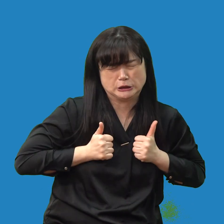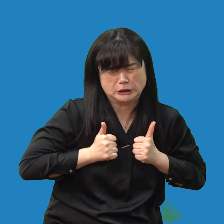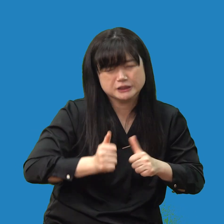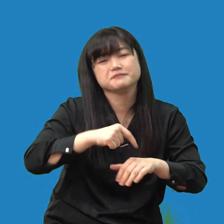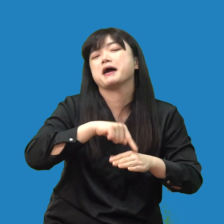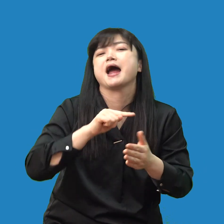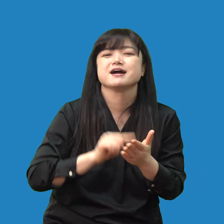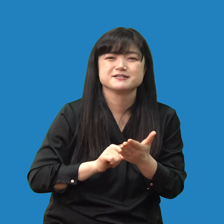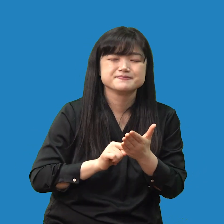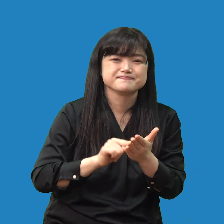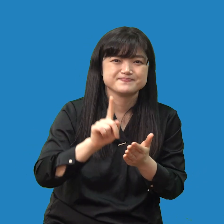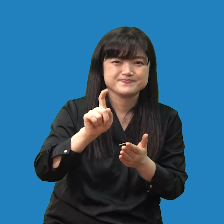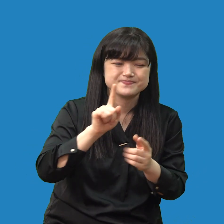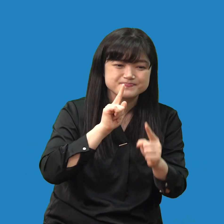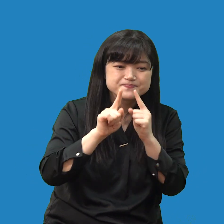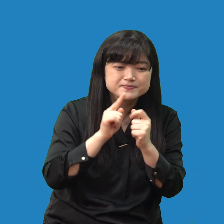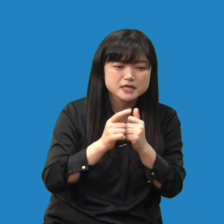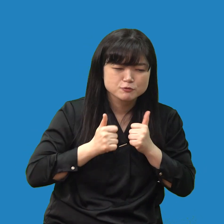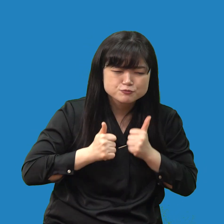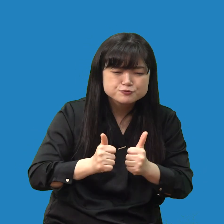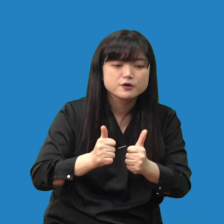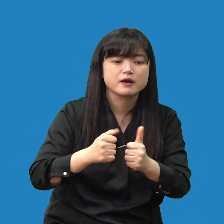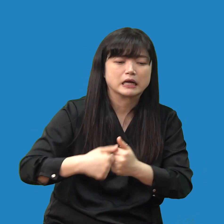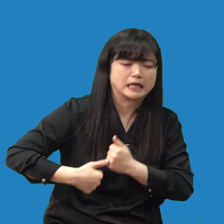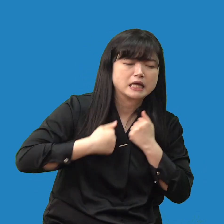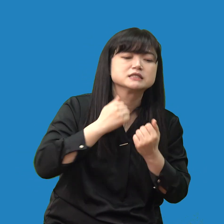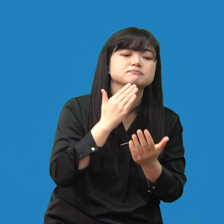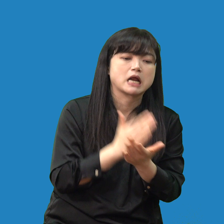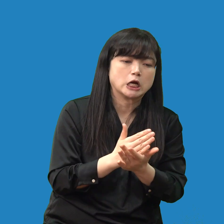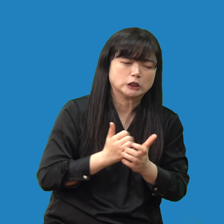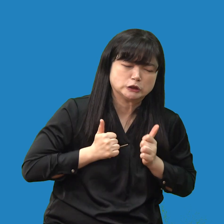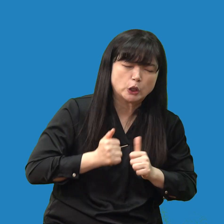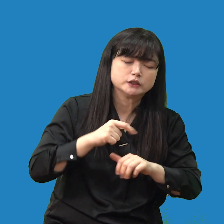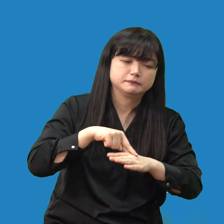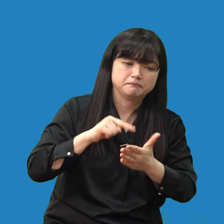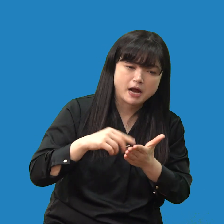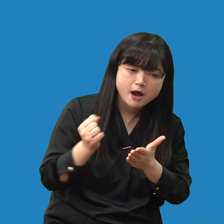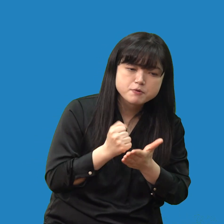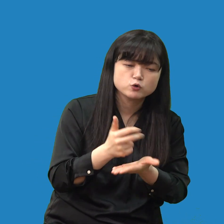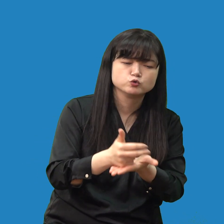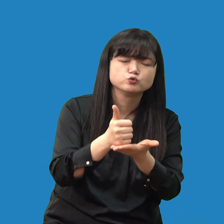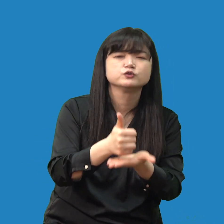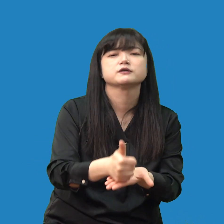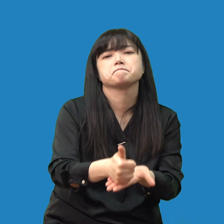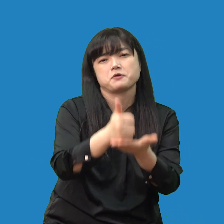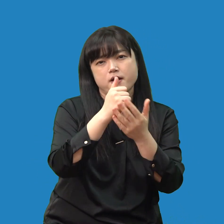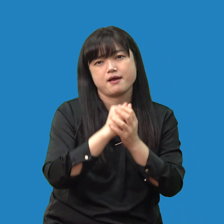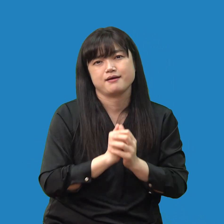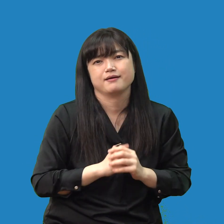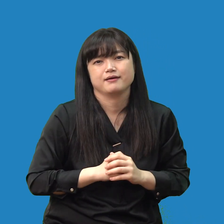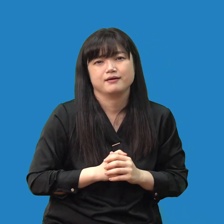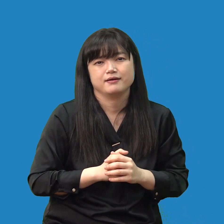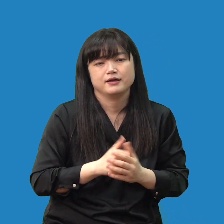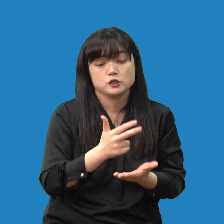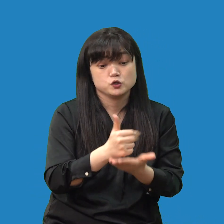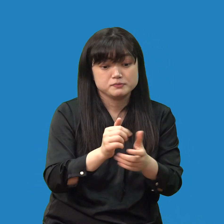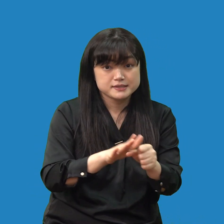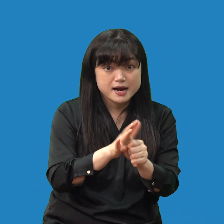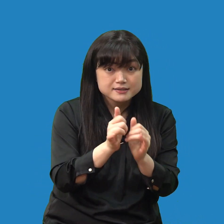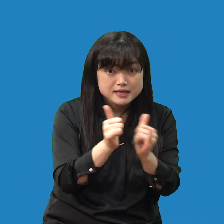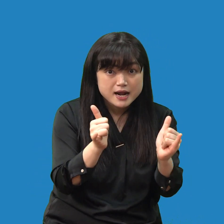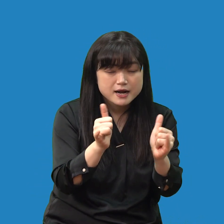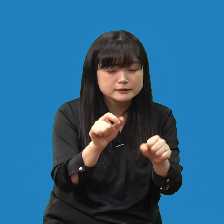열심. 11절, 부지런하여 게으르지 말고 열심을 품고 주를 섬기라. 주님을